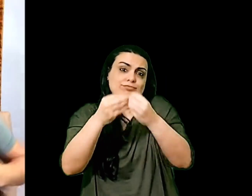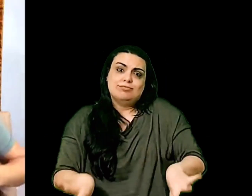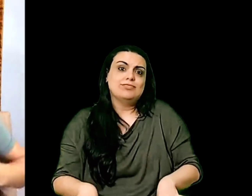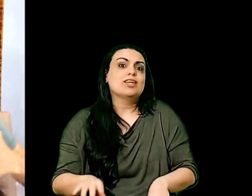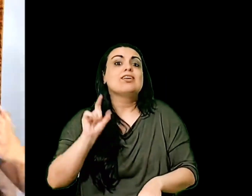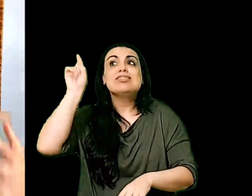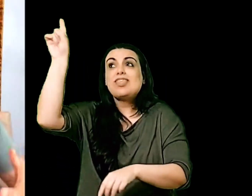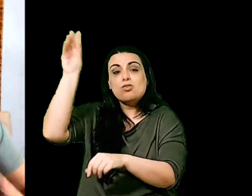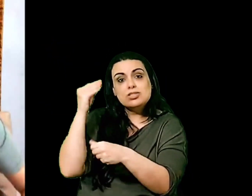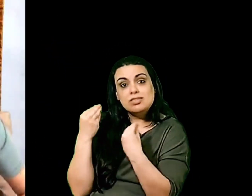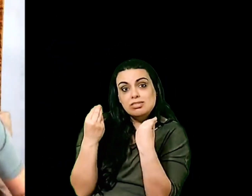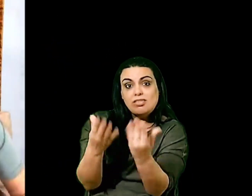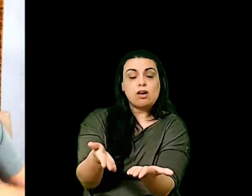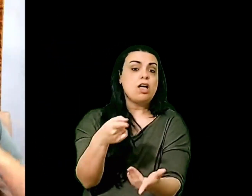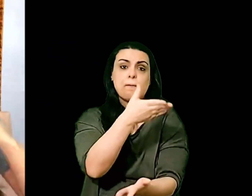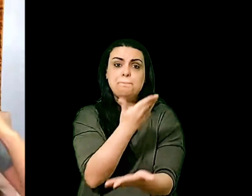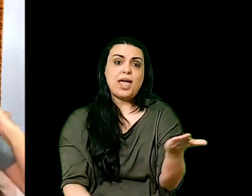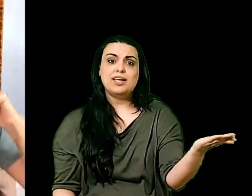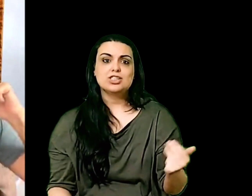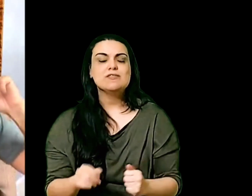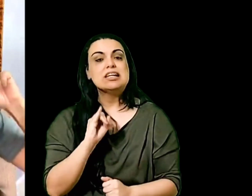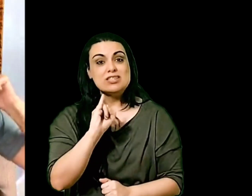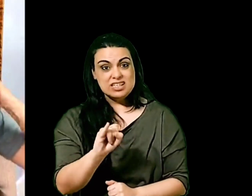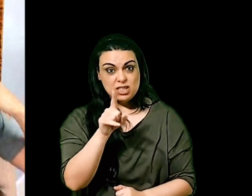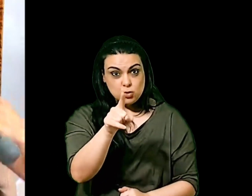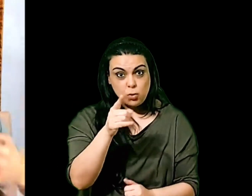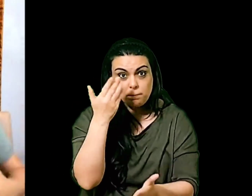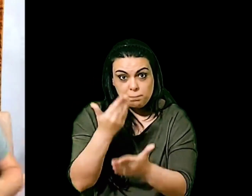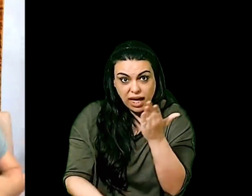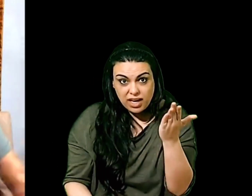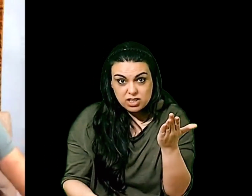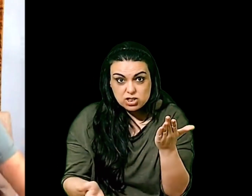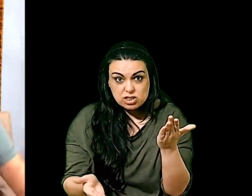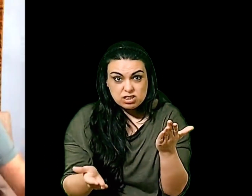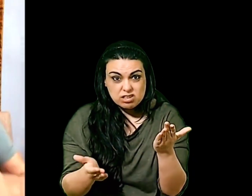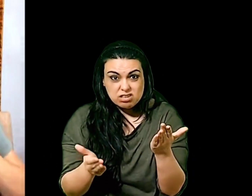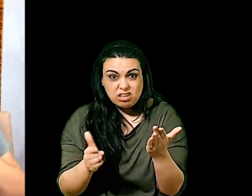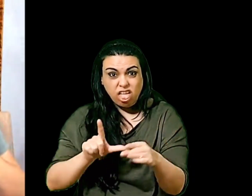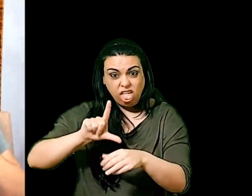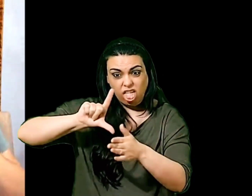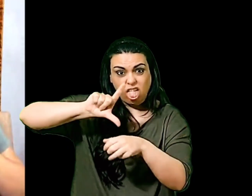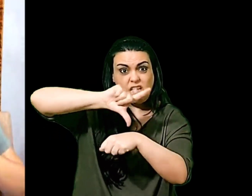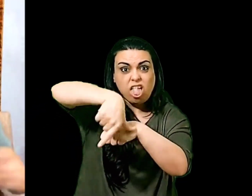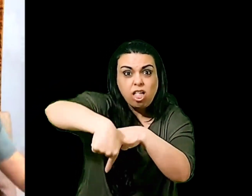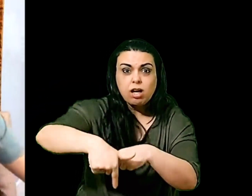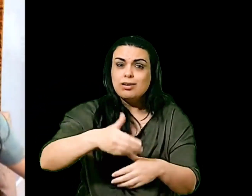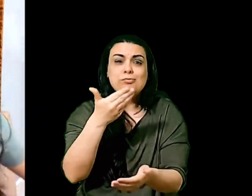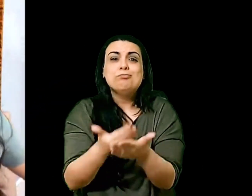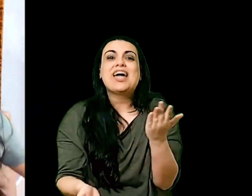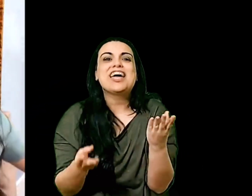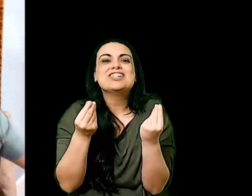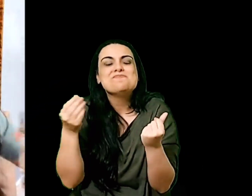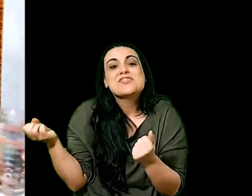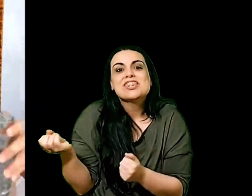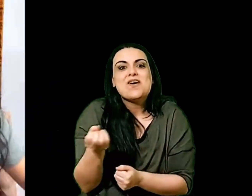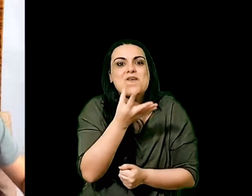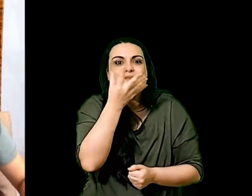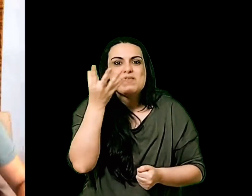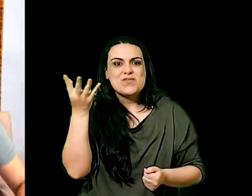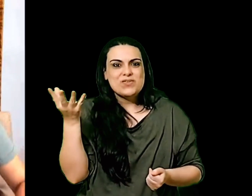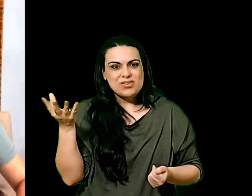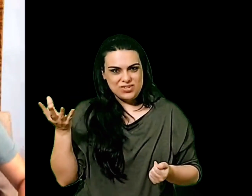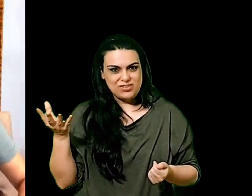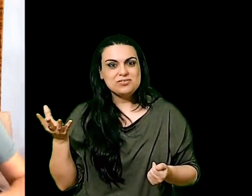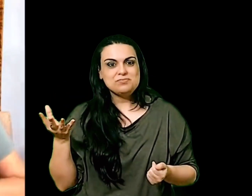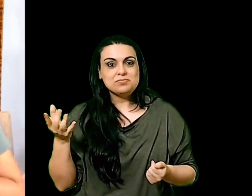colher a porção que o Senhor já tinha dirigido para eles. Então veja bem, se perder o prazo, perde o frescor.